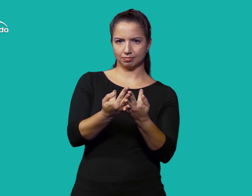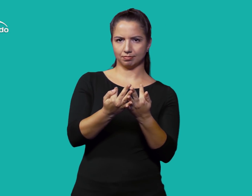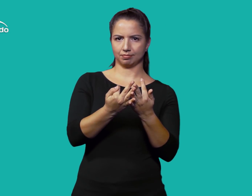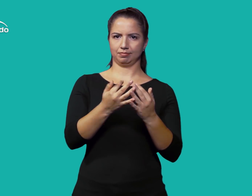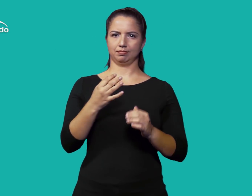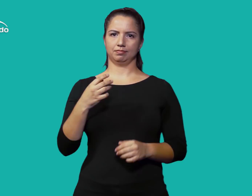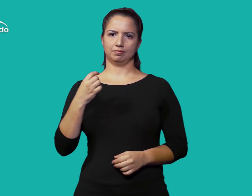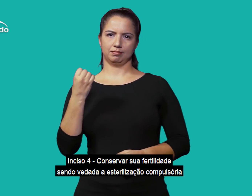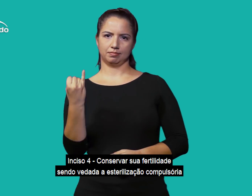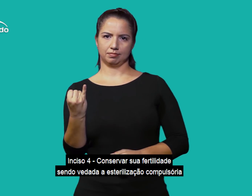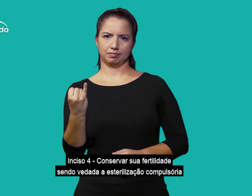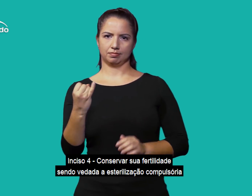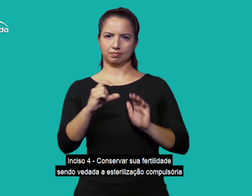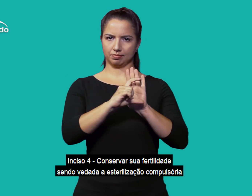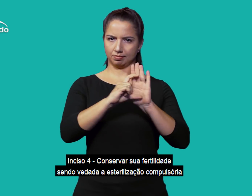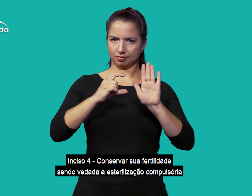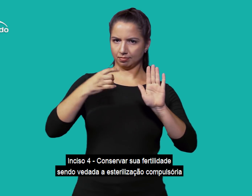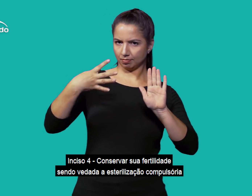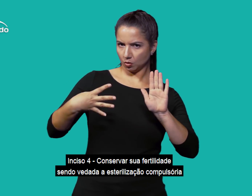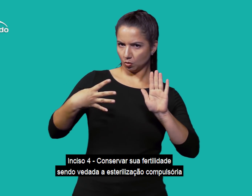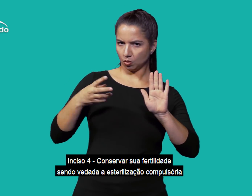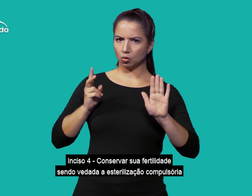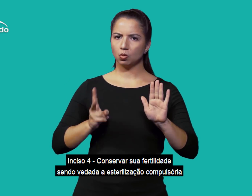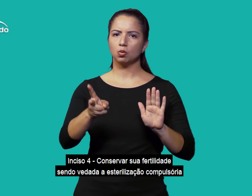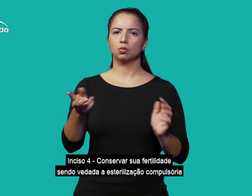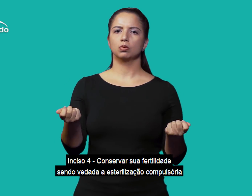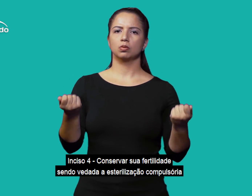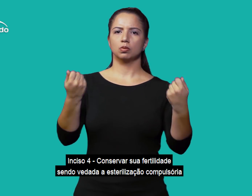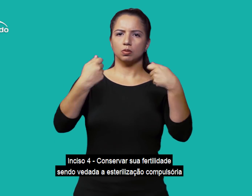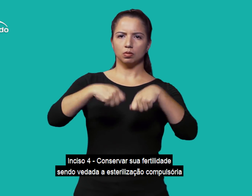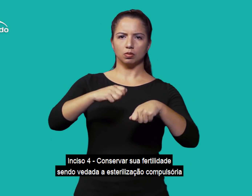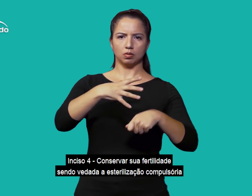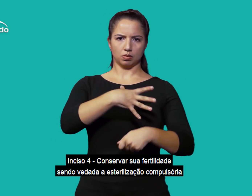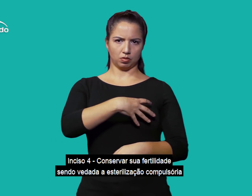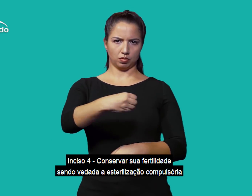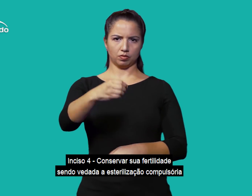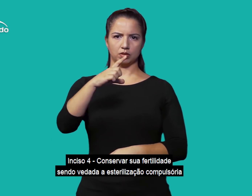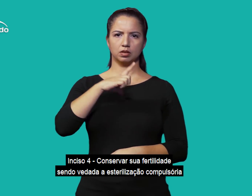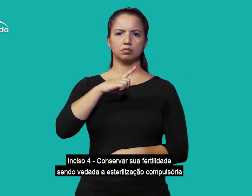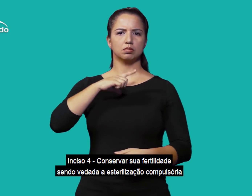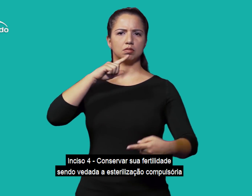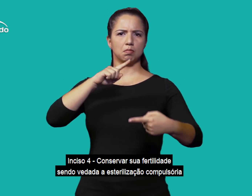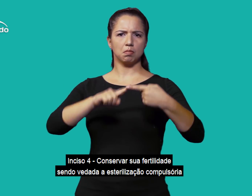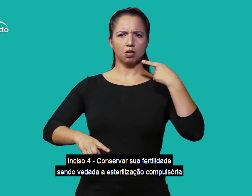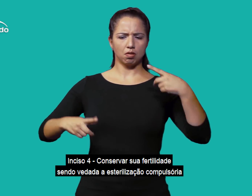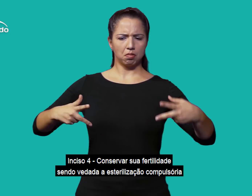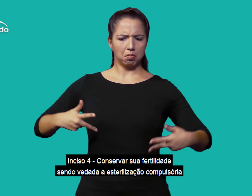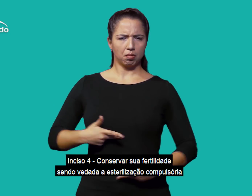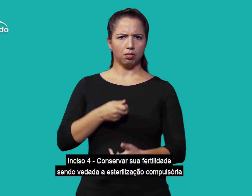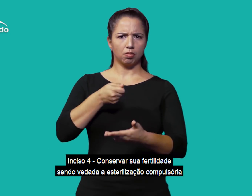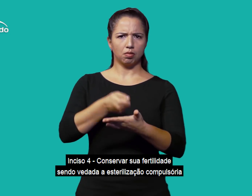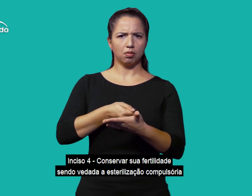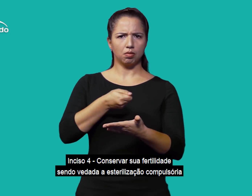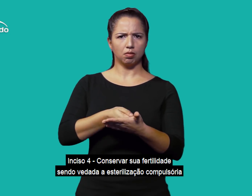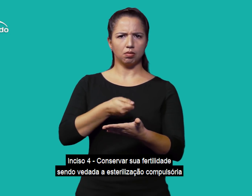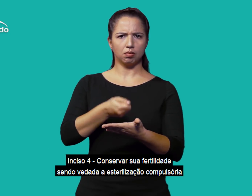o inciso 4 conservar sua fertilidade sendo vedada a esterilização compulsória